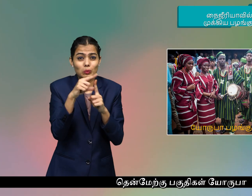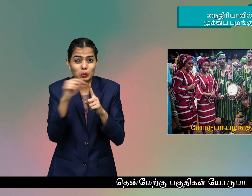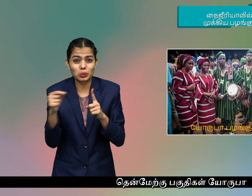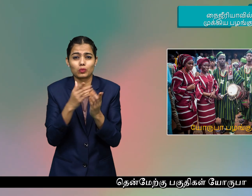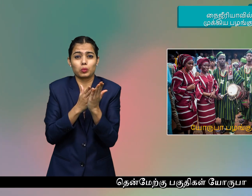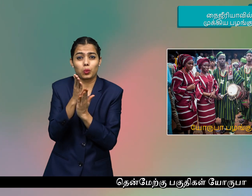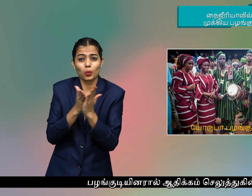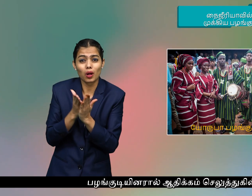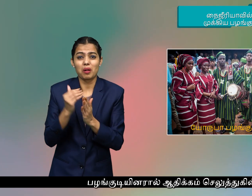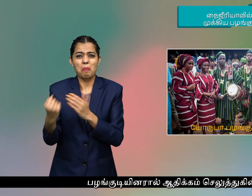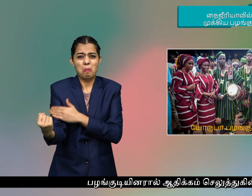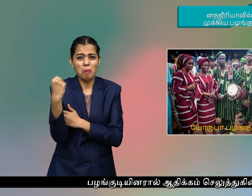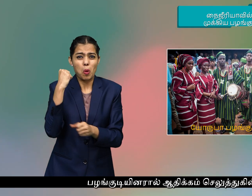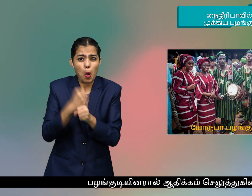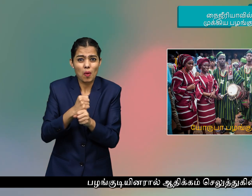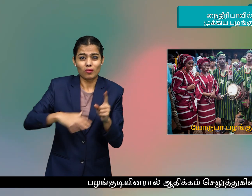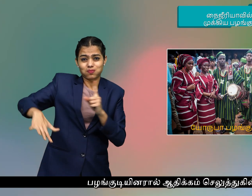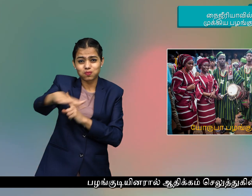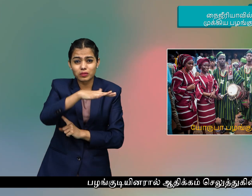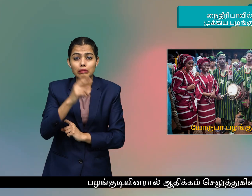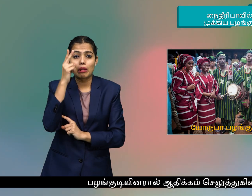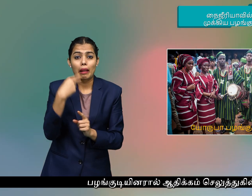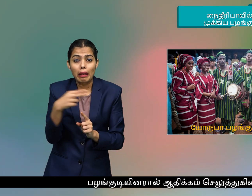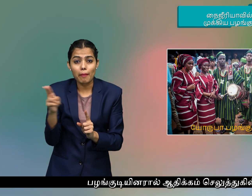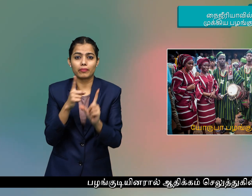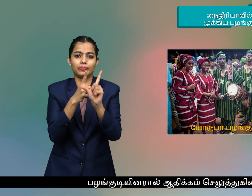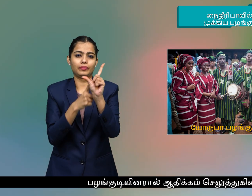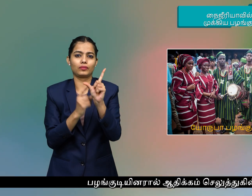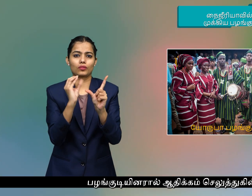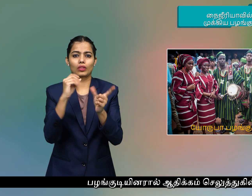பகுதிகள் யோருபா பழங்குடியினரால் ஆதிக்கம் செலுத்துகின்றன.